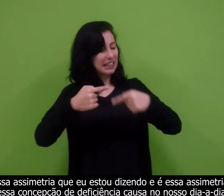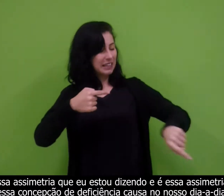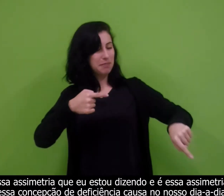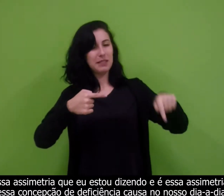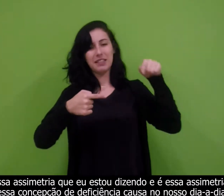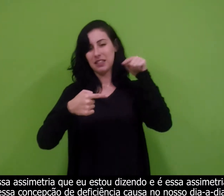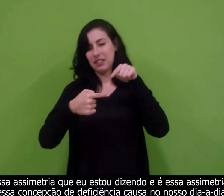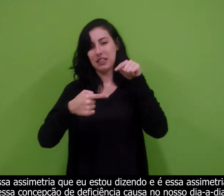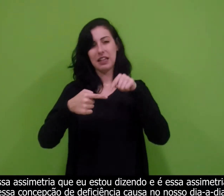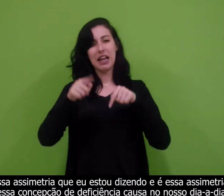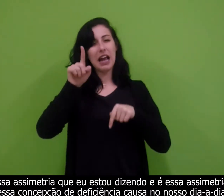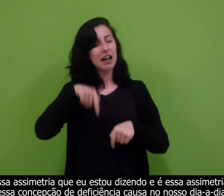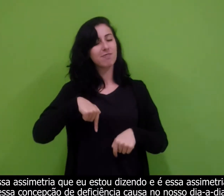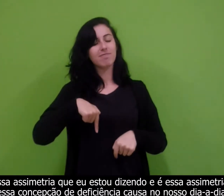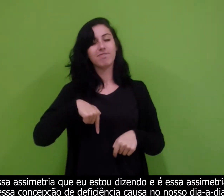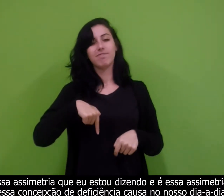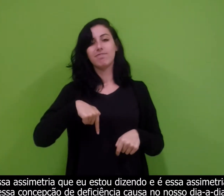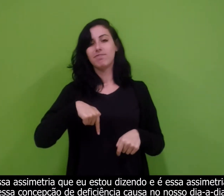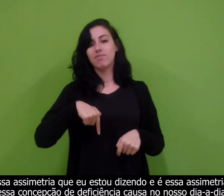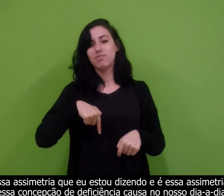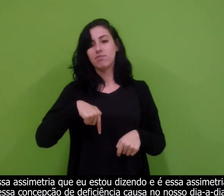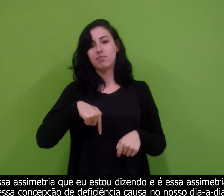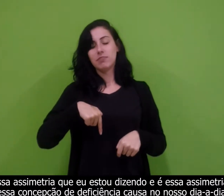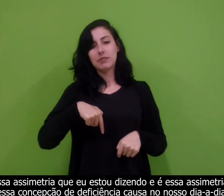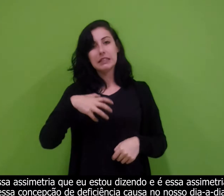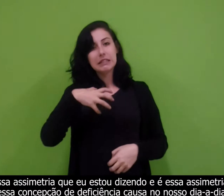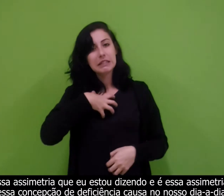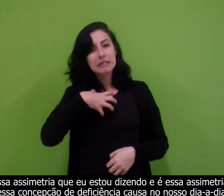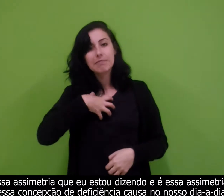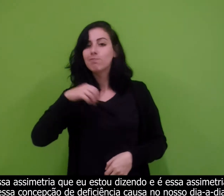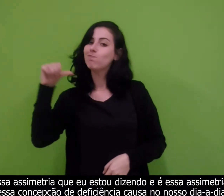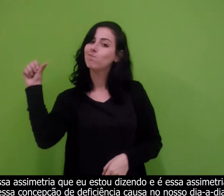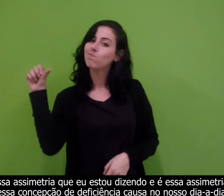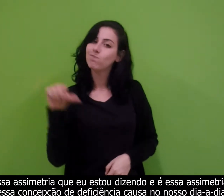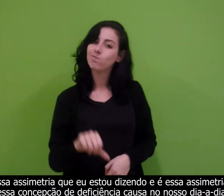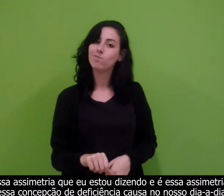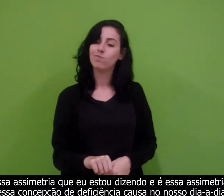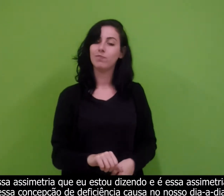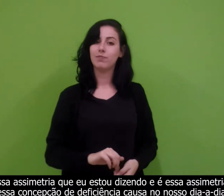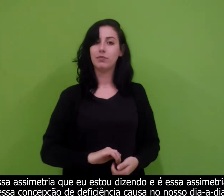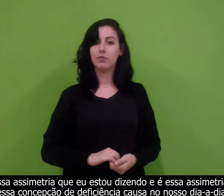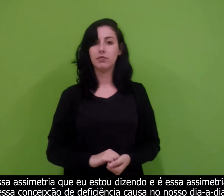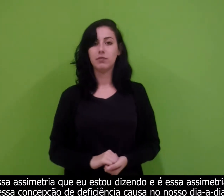estou dizendo, e é essa assimetria que essa concepção de deficiência causa no nosso dia a dia.